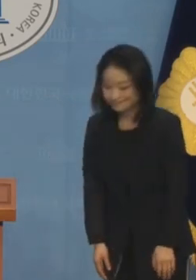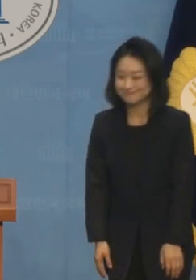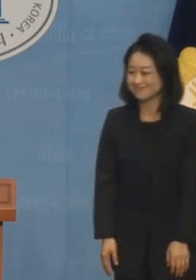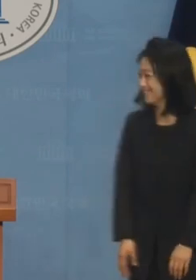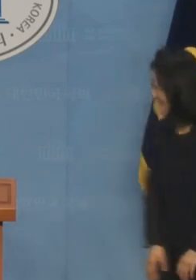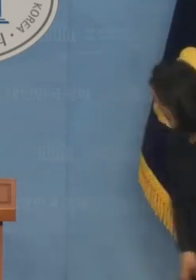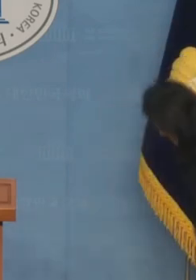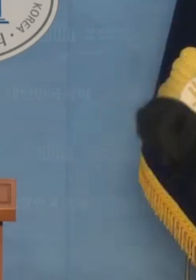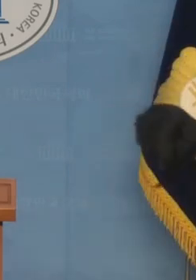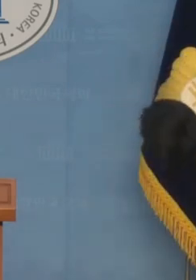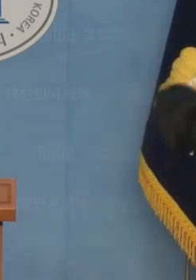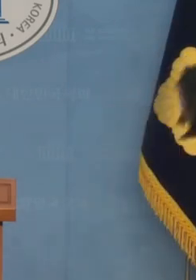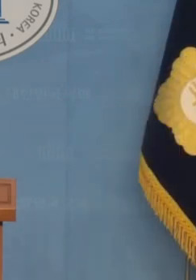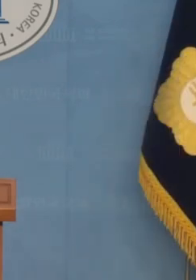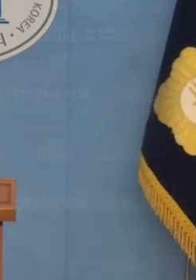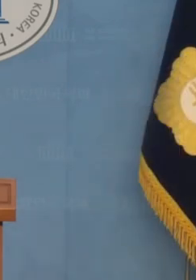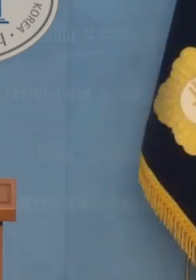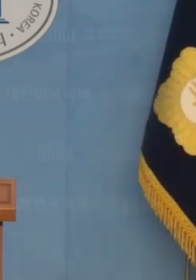고맙습니다.